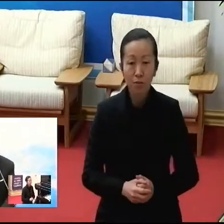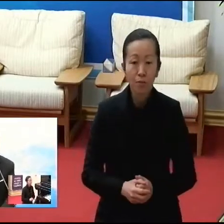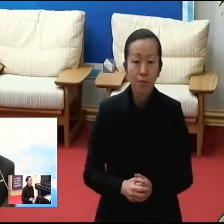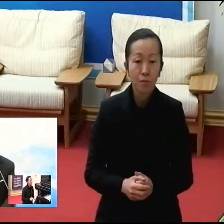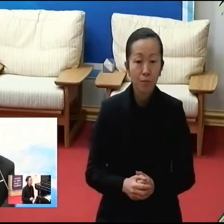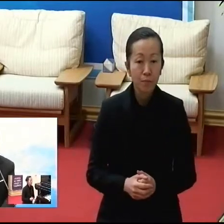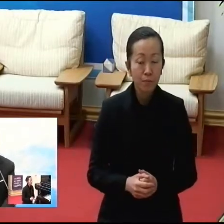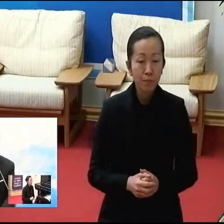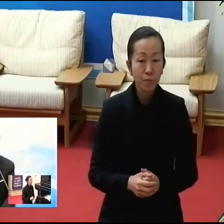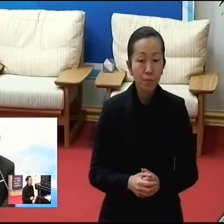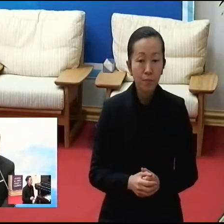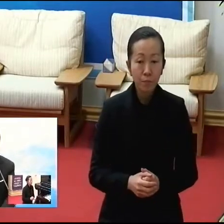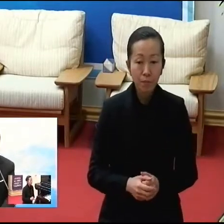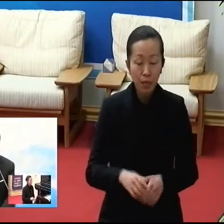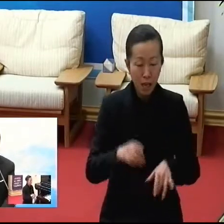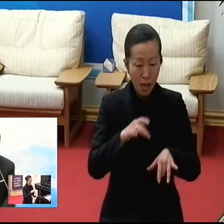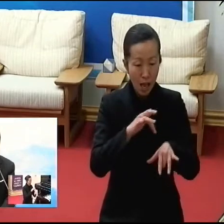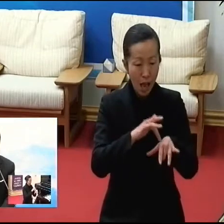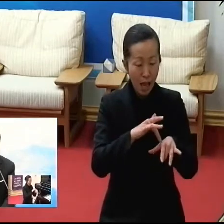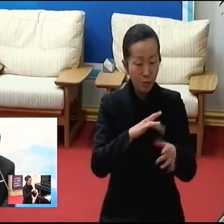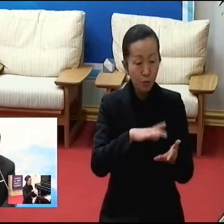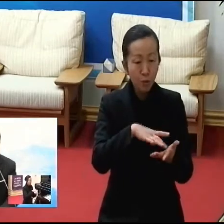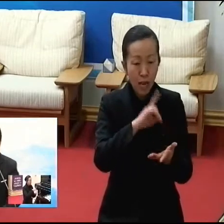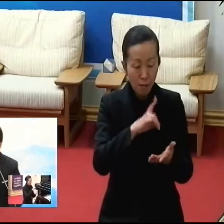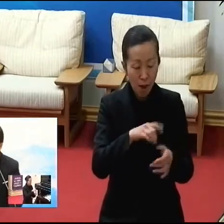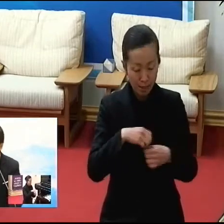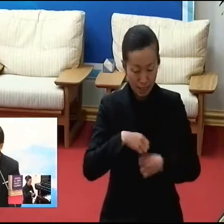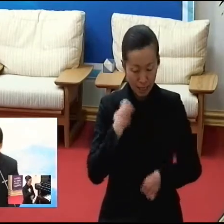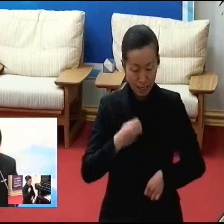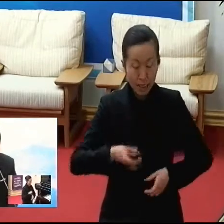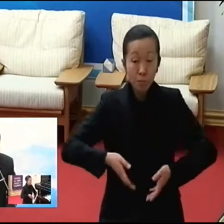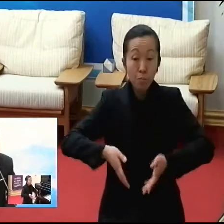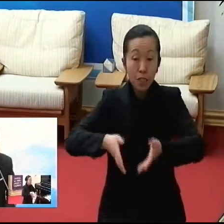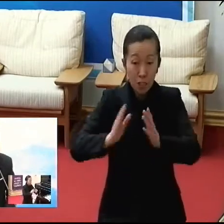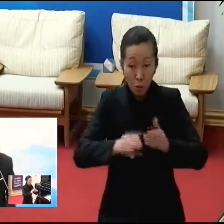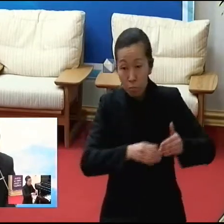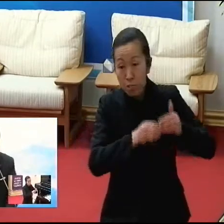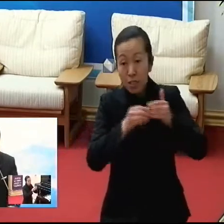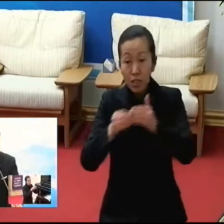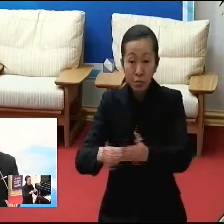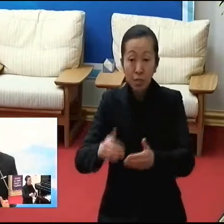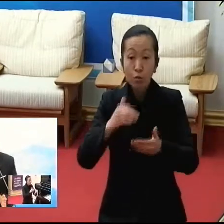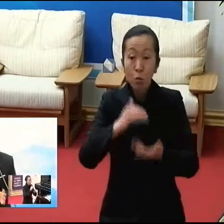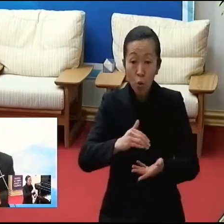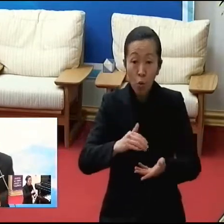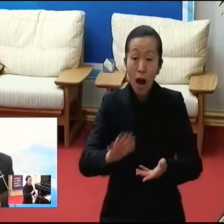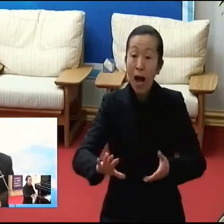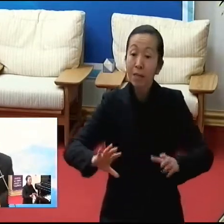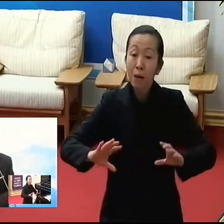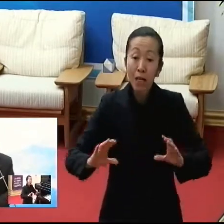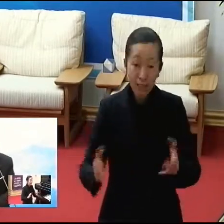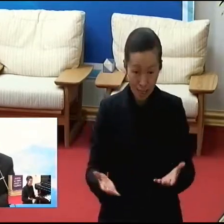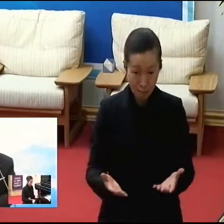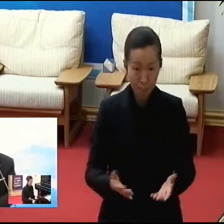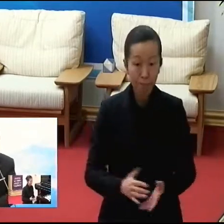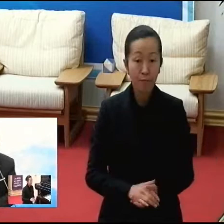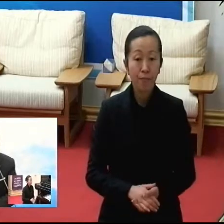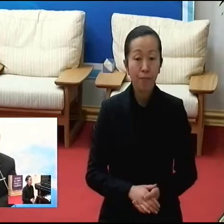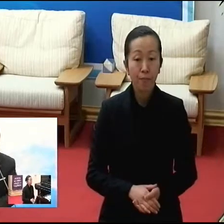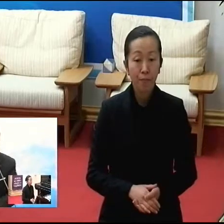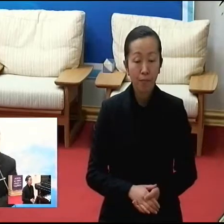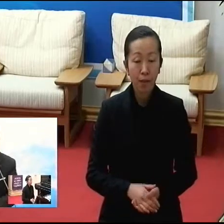길을 인도하지 않습니다. 悪霊は正しい道を導くことはないのです 우리는 불완전한 인생이기